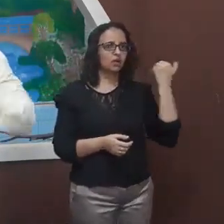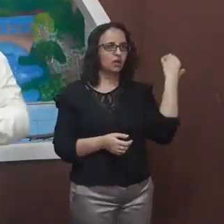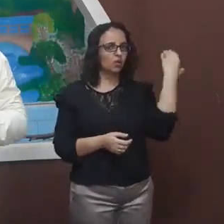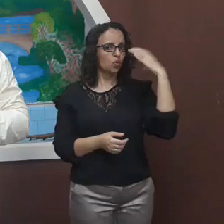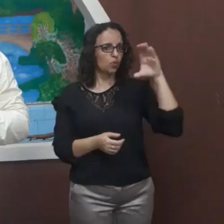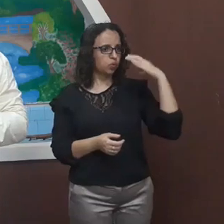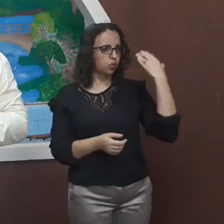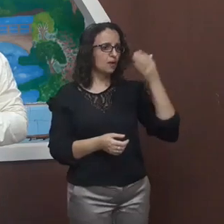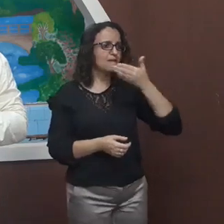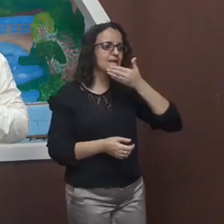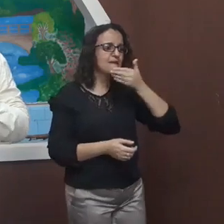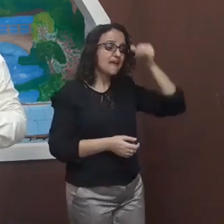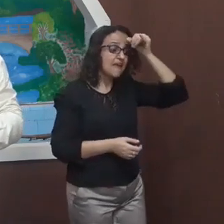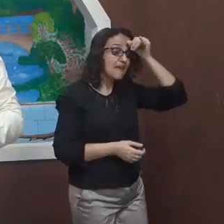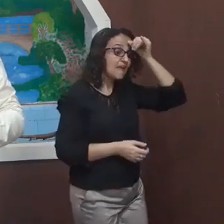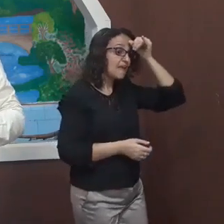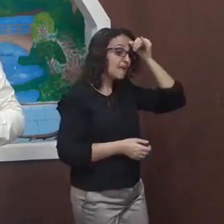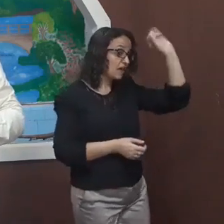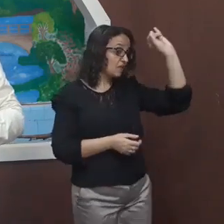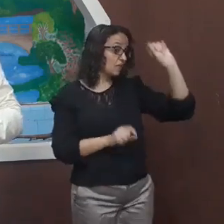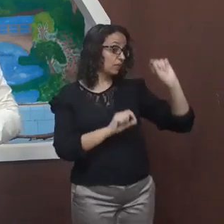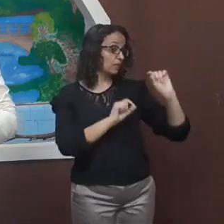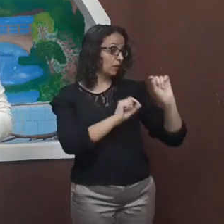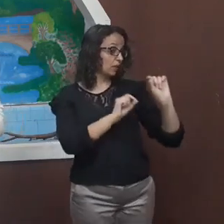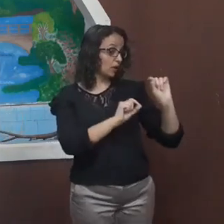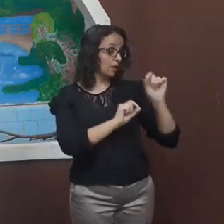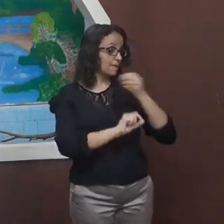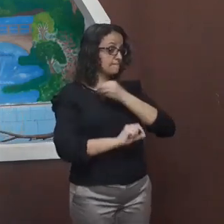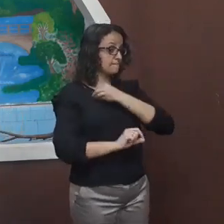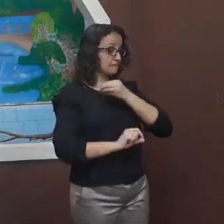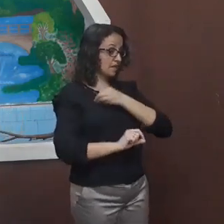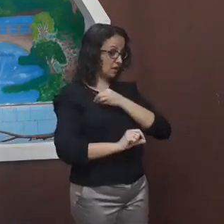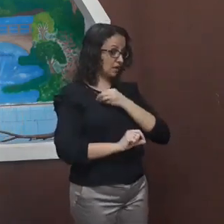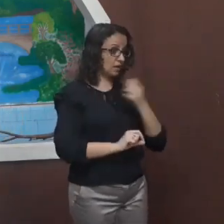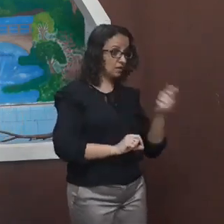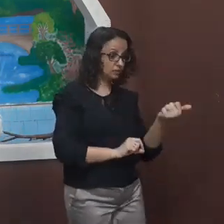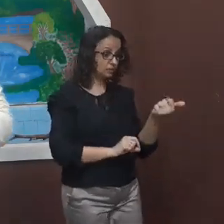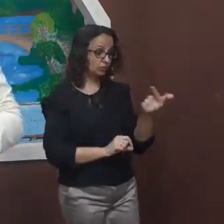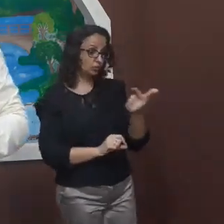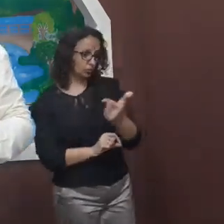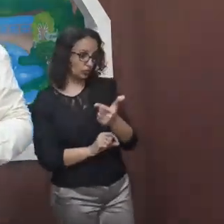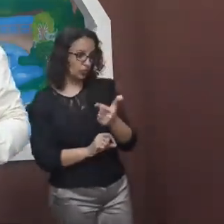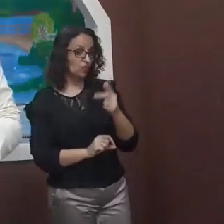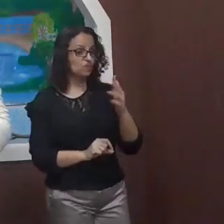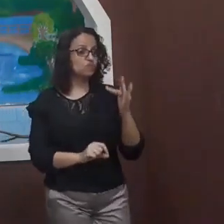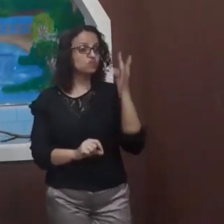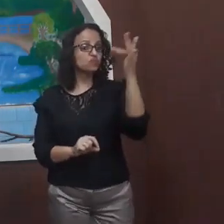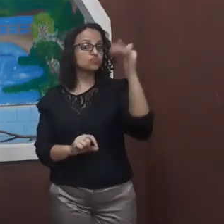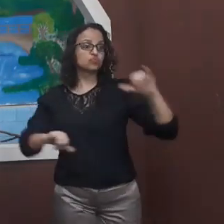É melhor evitar a isca do que debater-se na armadilha.